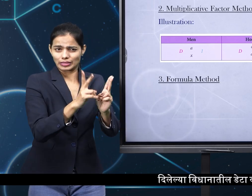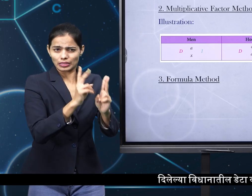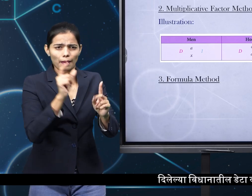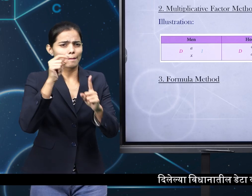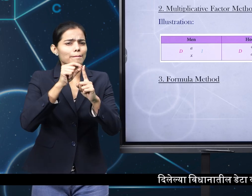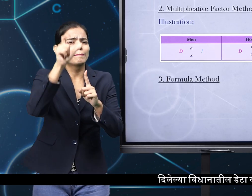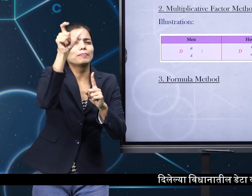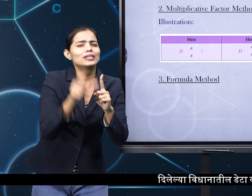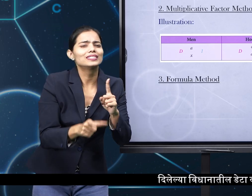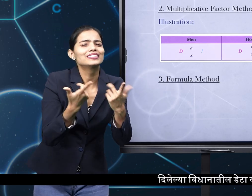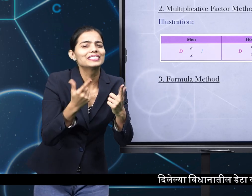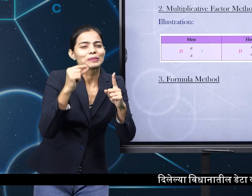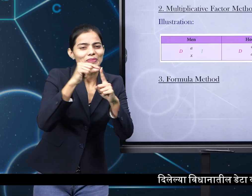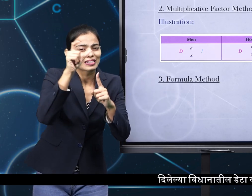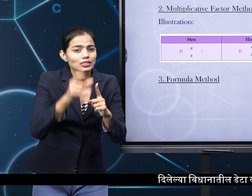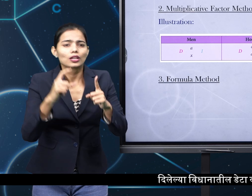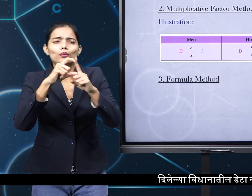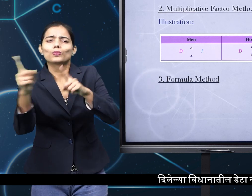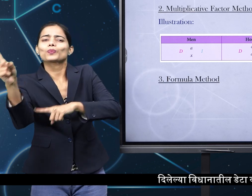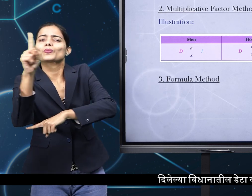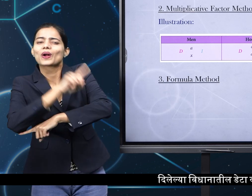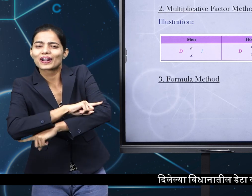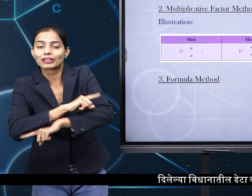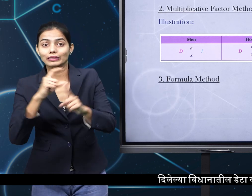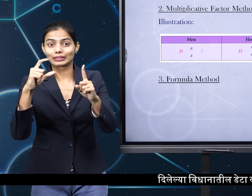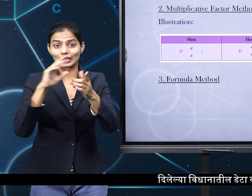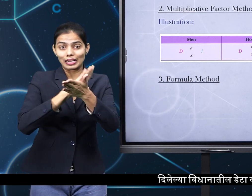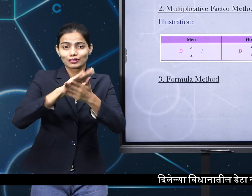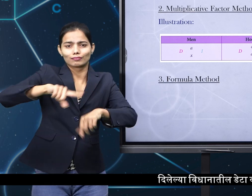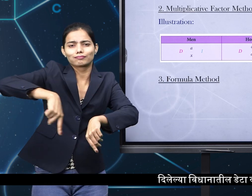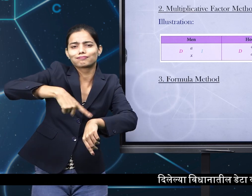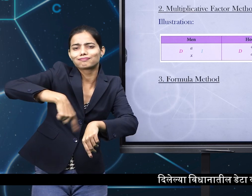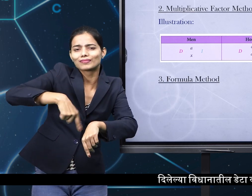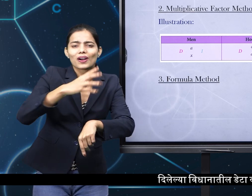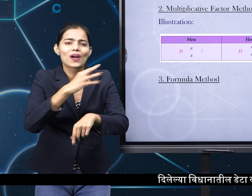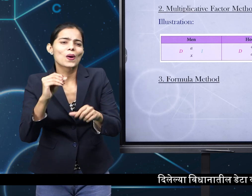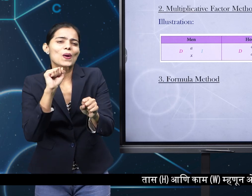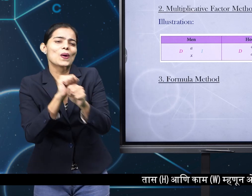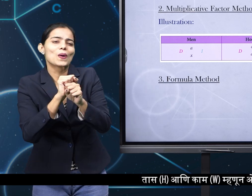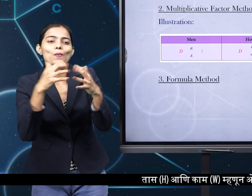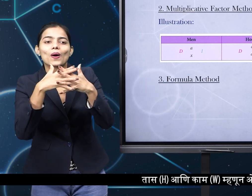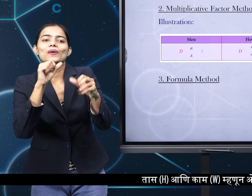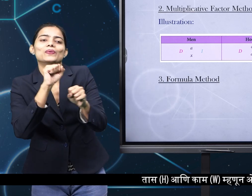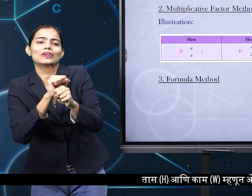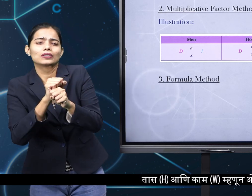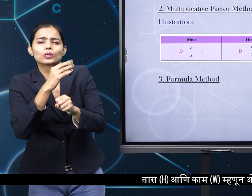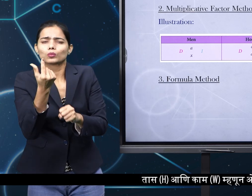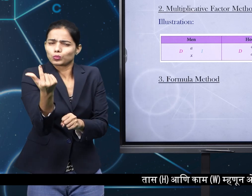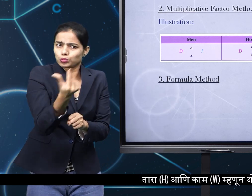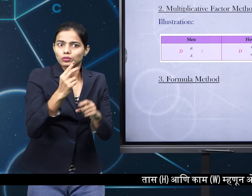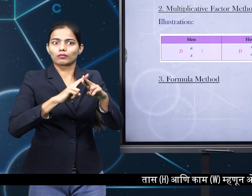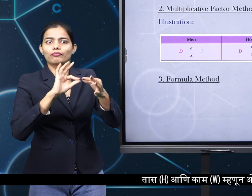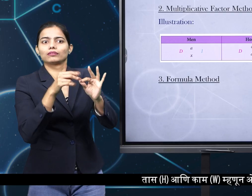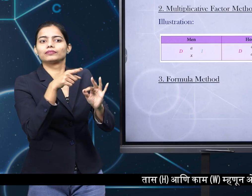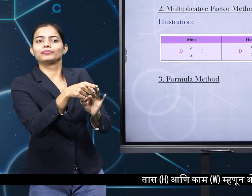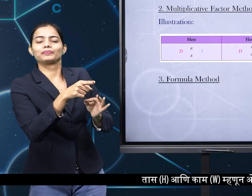दिलेल्या विधानातील डेटा व्यक्ती (p) दिवस d, तास h आणि काम